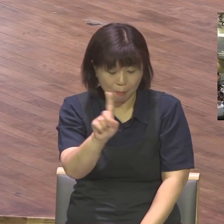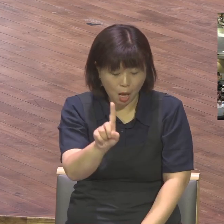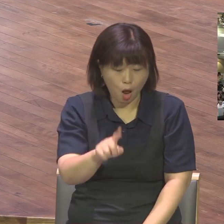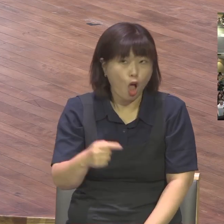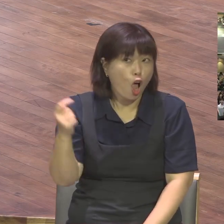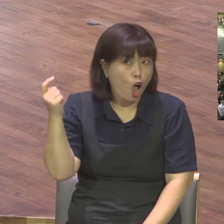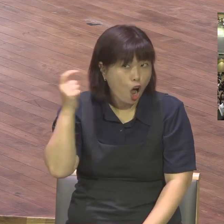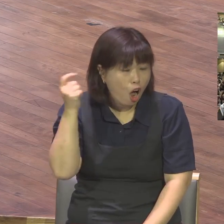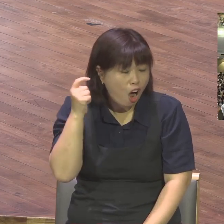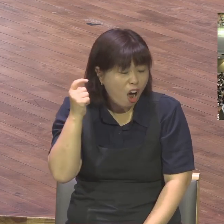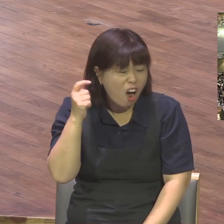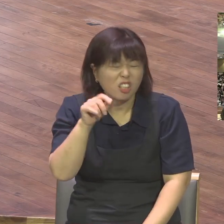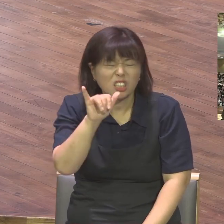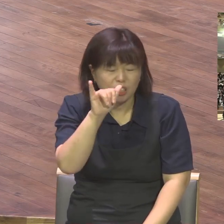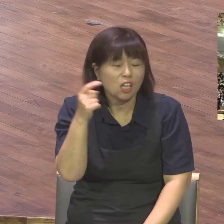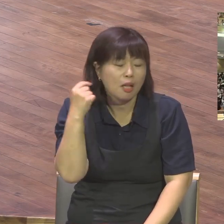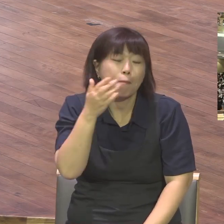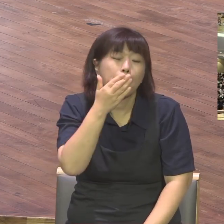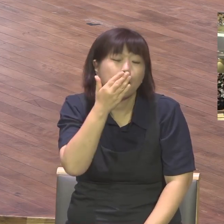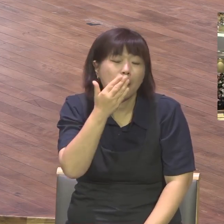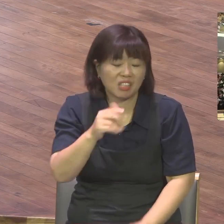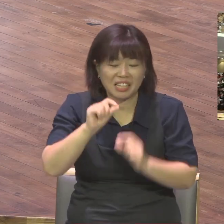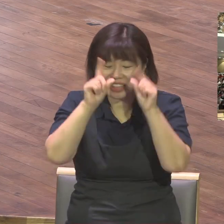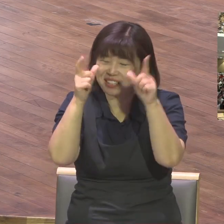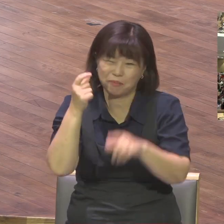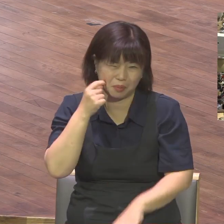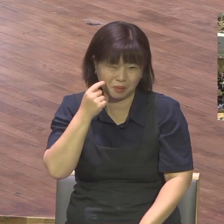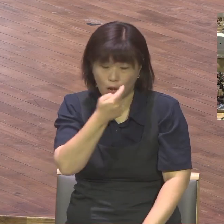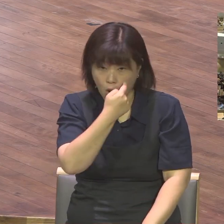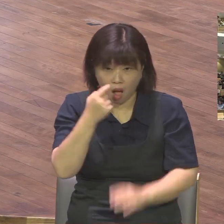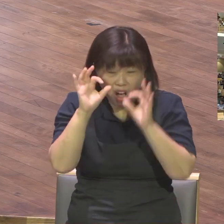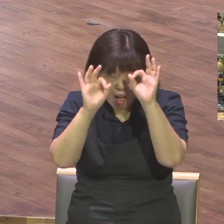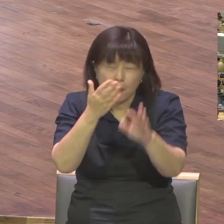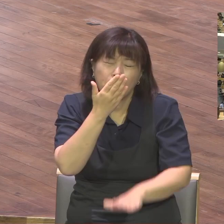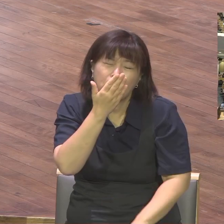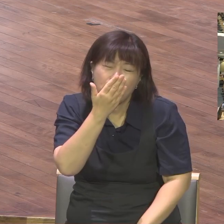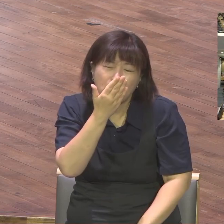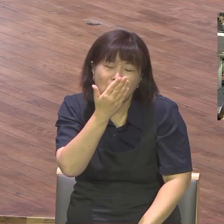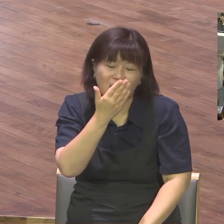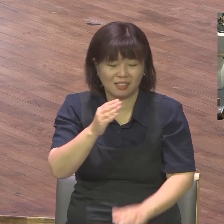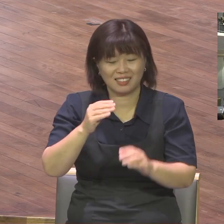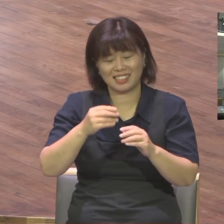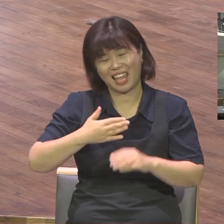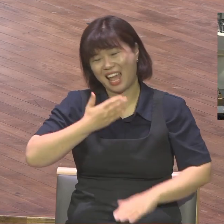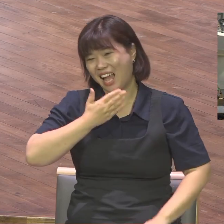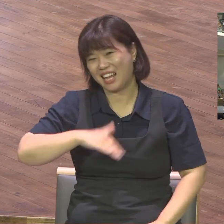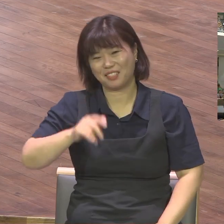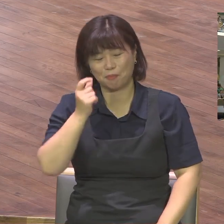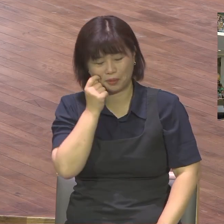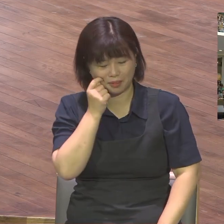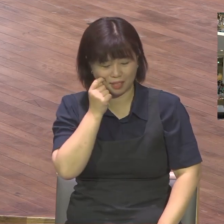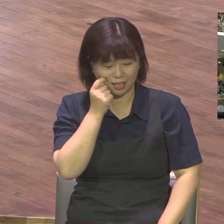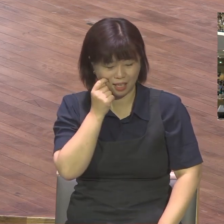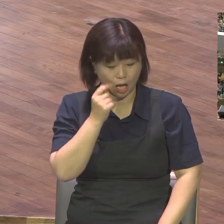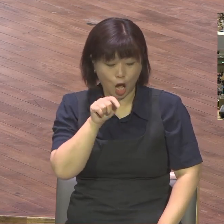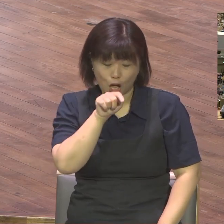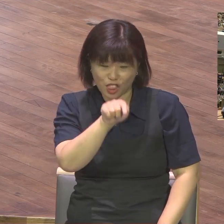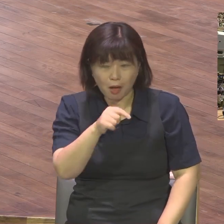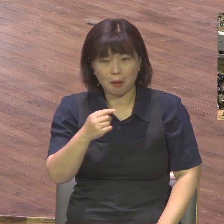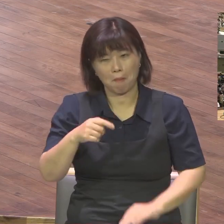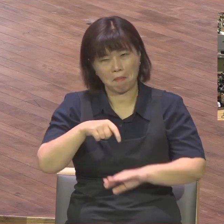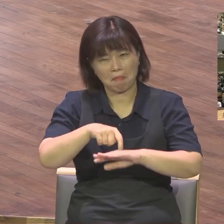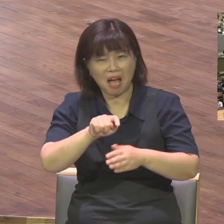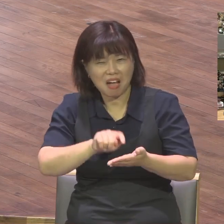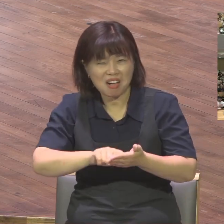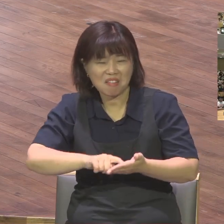들어도 깨닫지 못할 것이요 보기는 보아도 알지 못하리라 하여 이 백성이 마음을 둔하게 하며 그들의 귀가 막히고 그들의